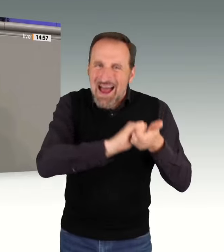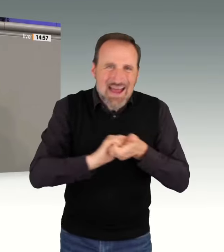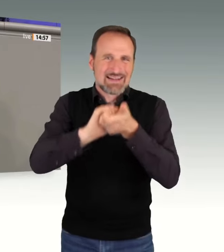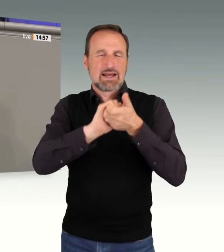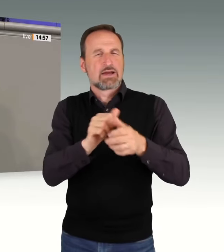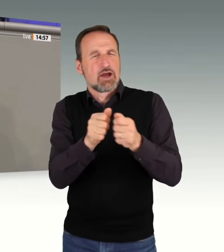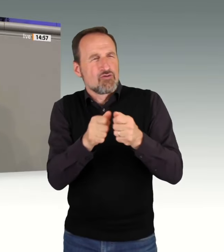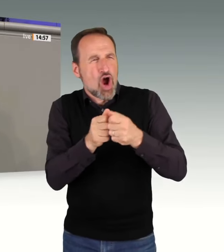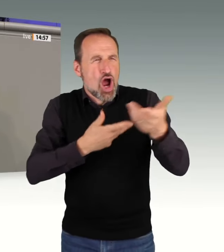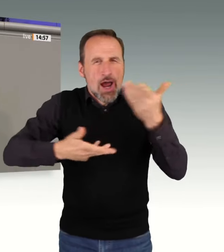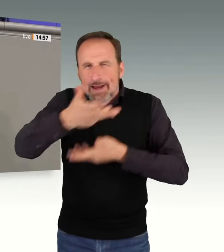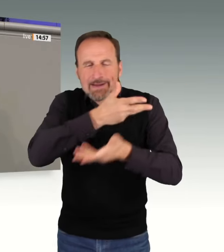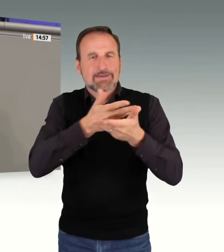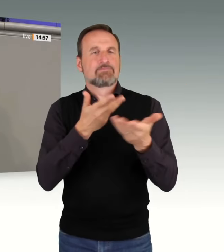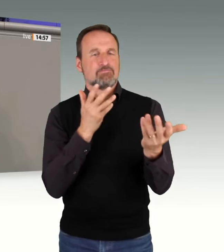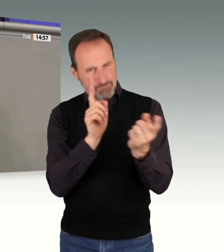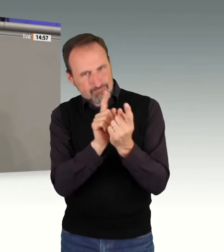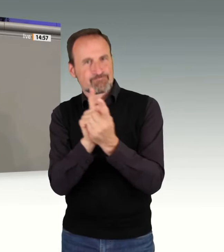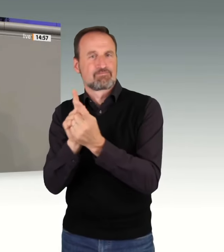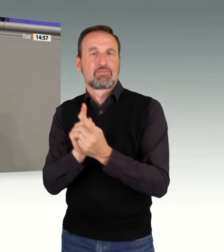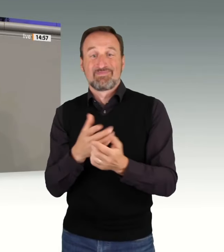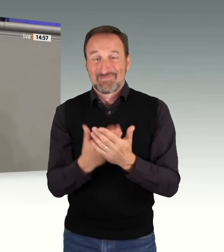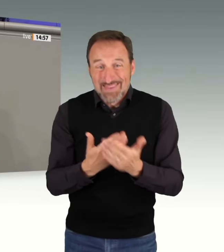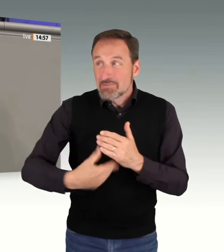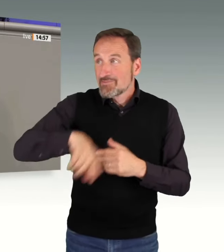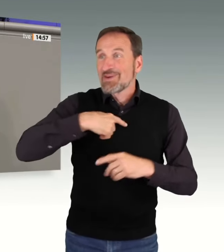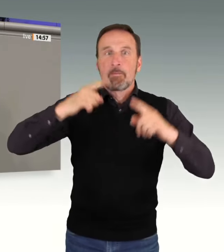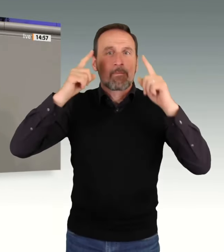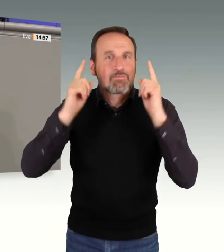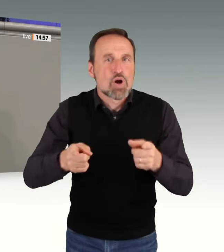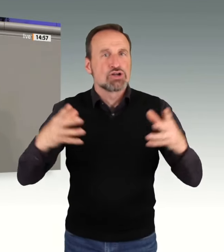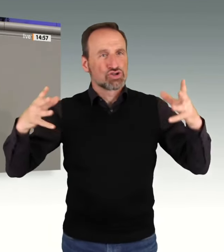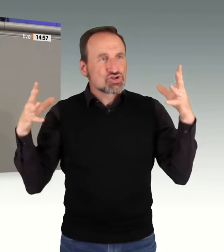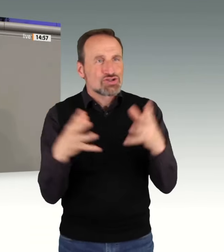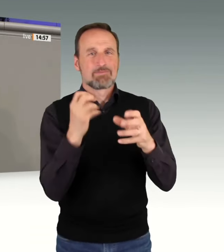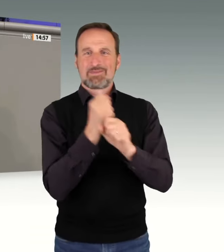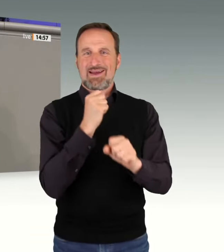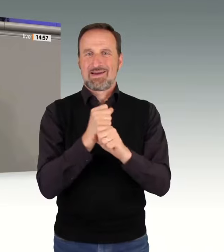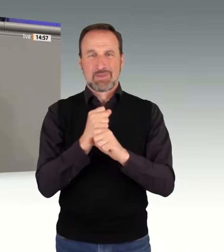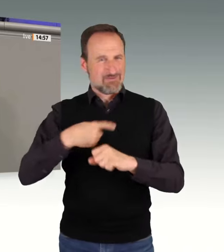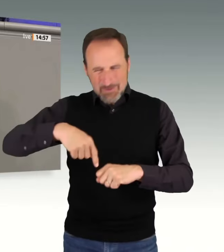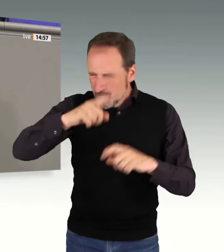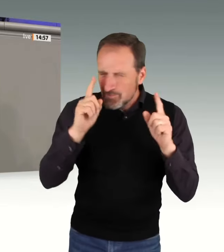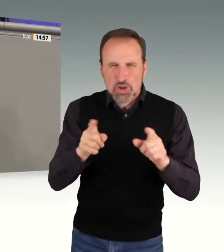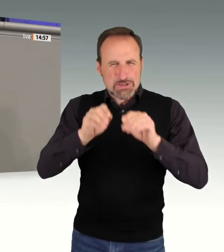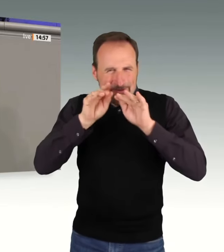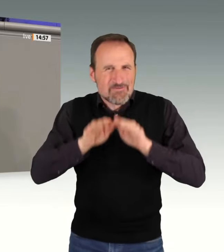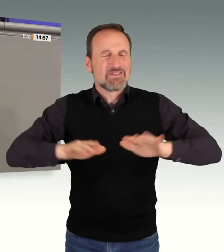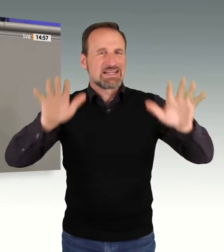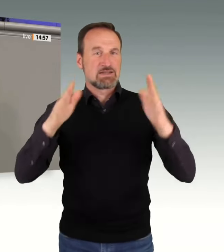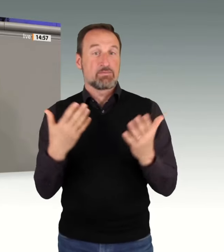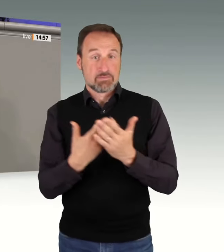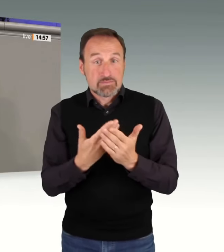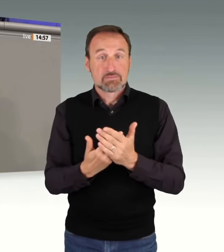die helfen, das Leben zu schätzen, müssen bestimmen, was wird mit Europa in den